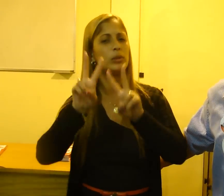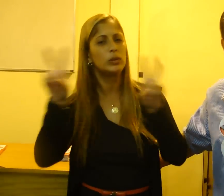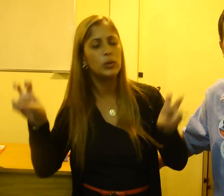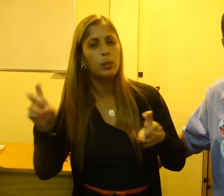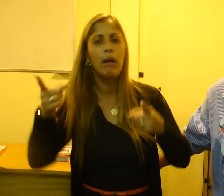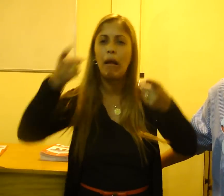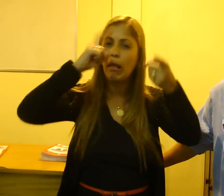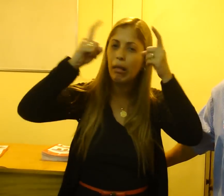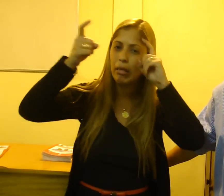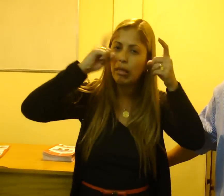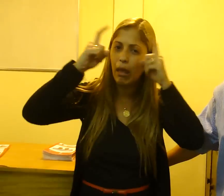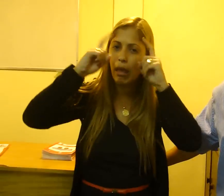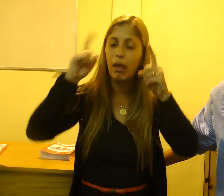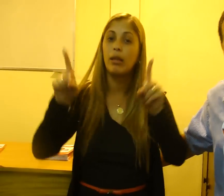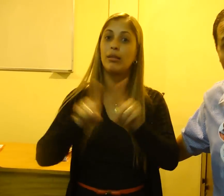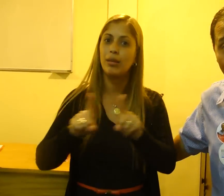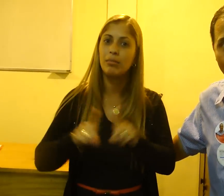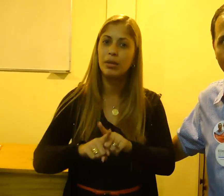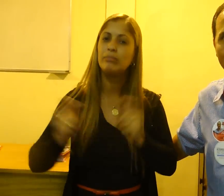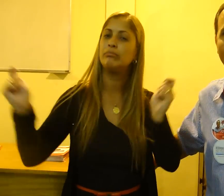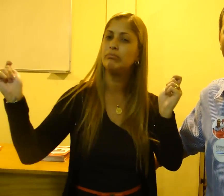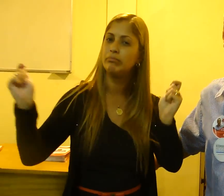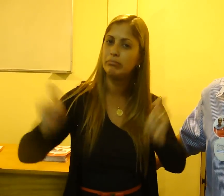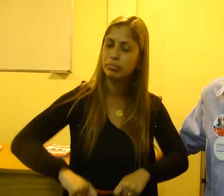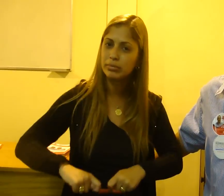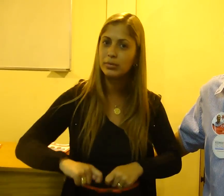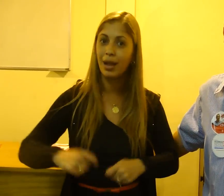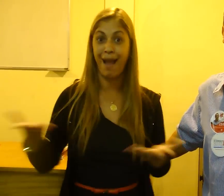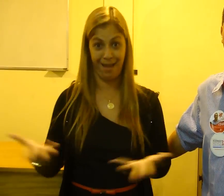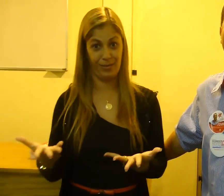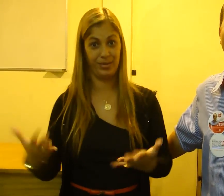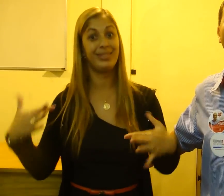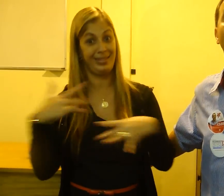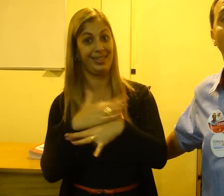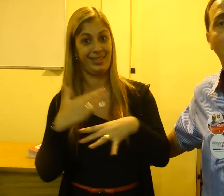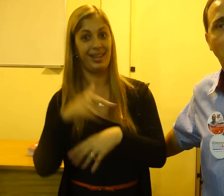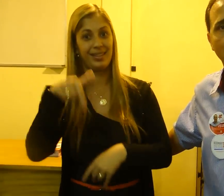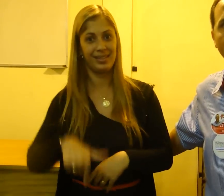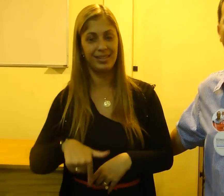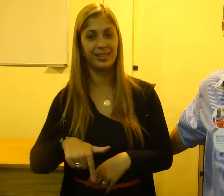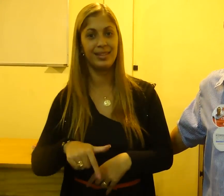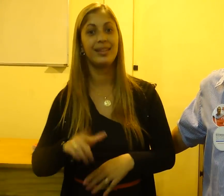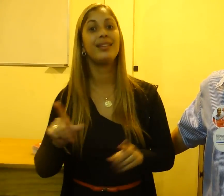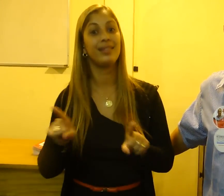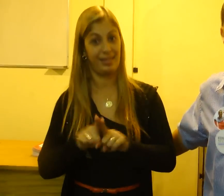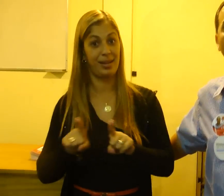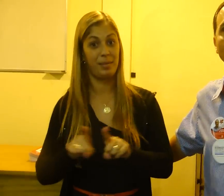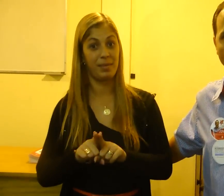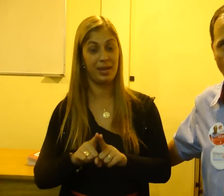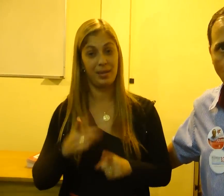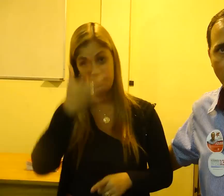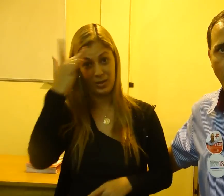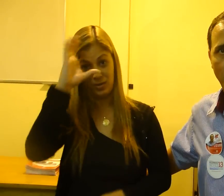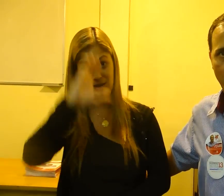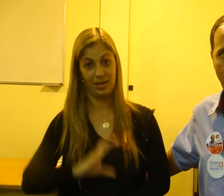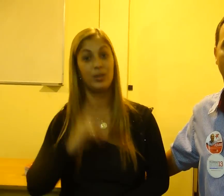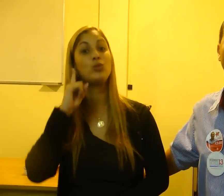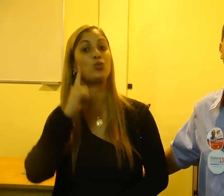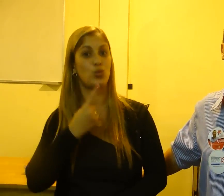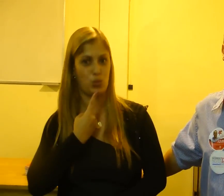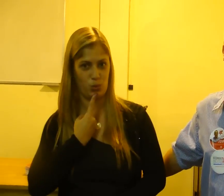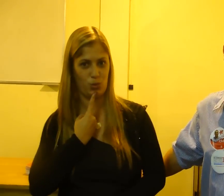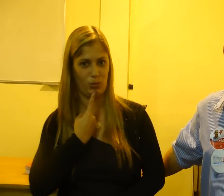as ideias e o potencial da nossa cidade na perspectiva do cidadão surdo.